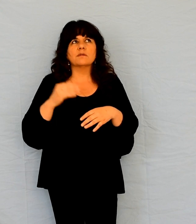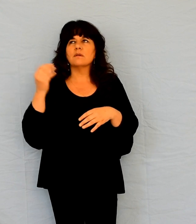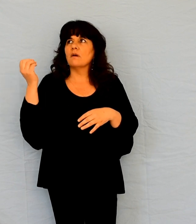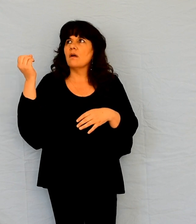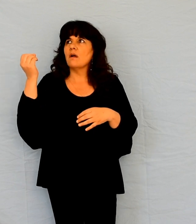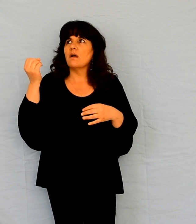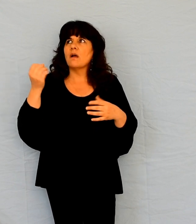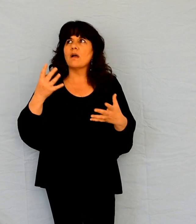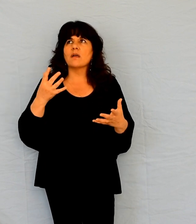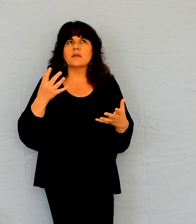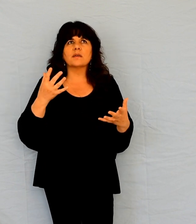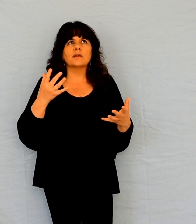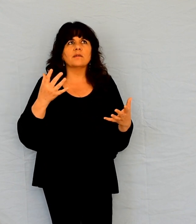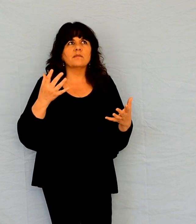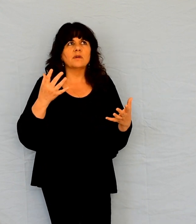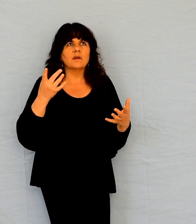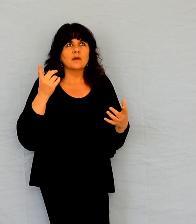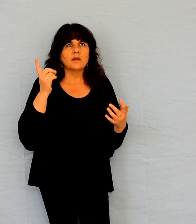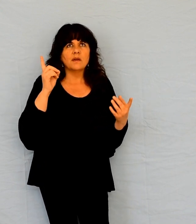s'en retournaient en se frappant la poitrine.